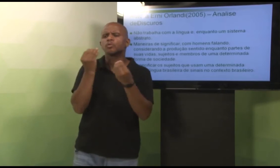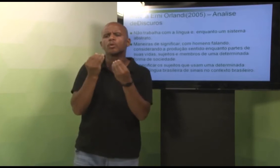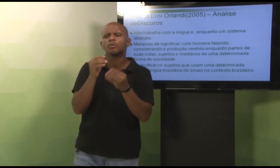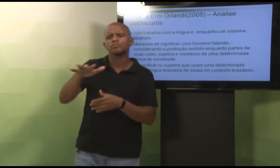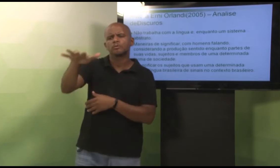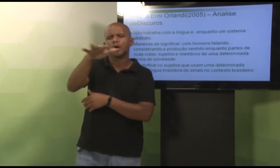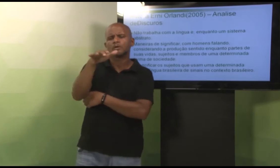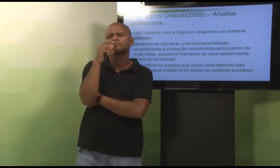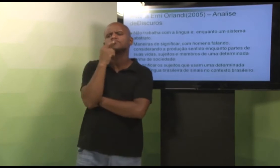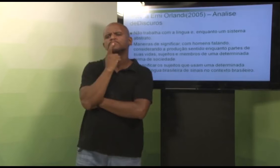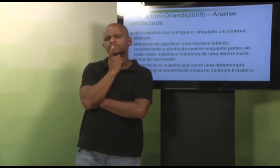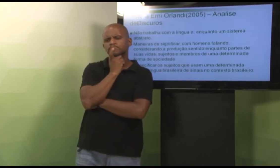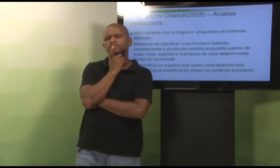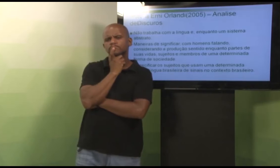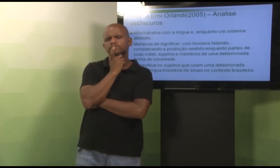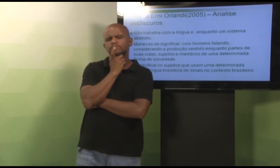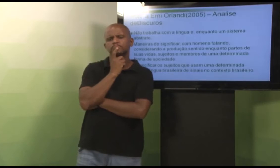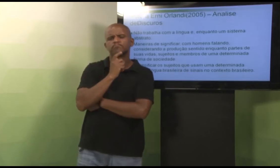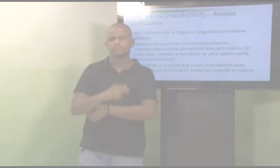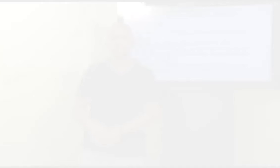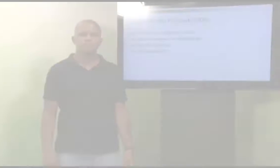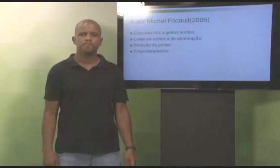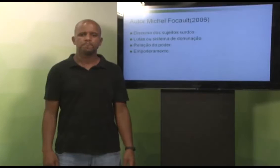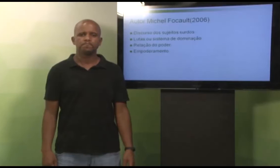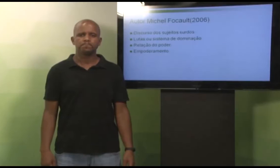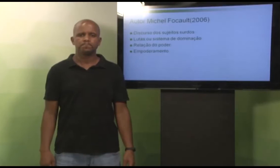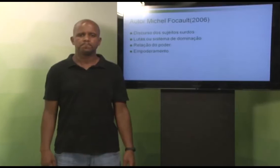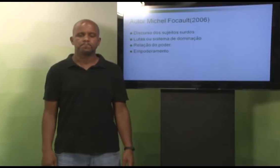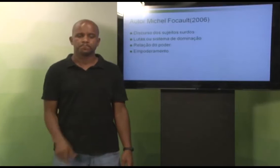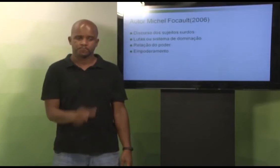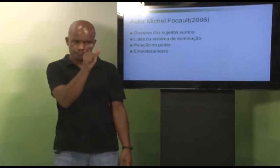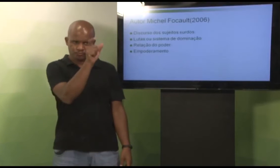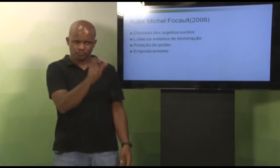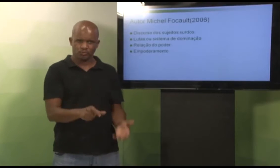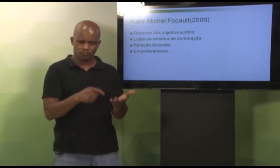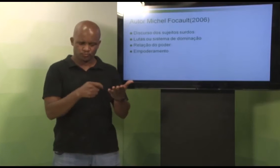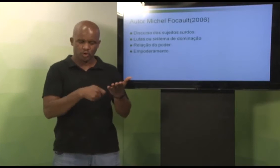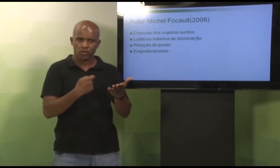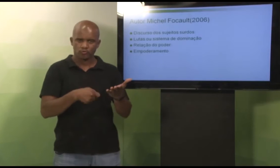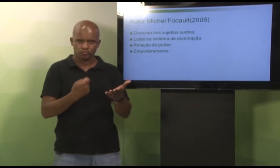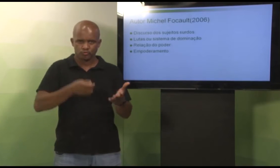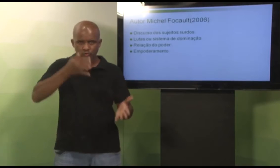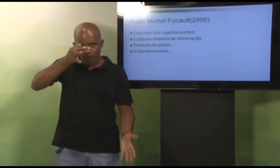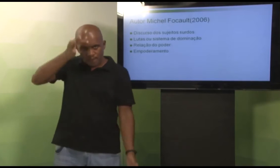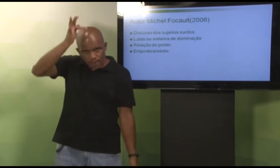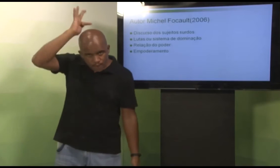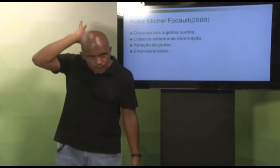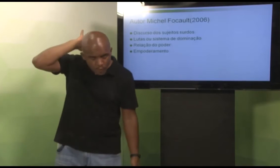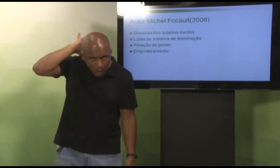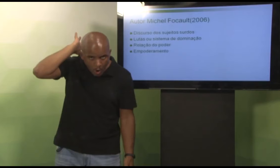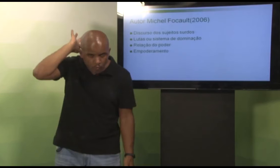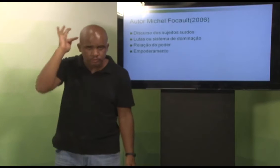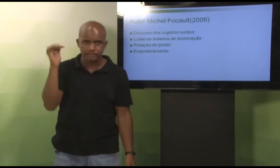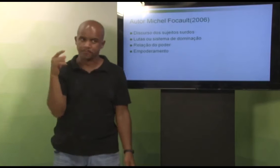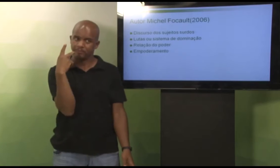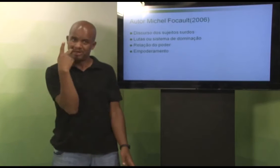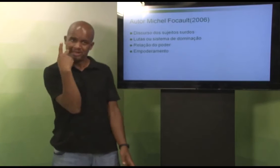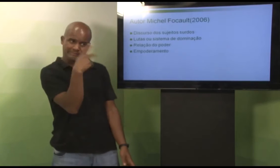comunicar, para se expressar, para falar. Então, aí houve uma análise. O